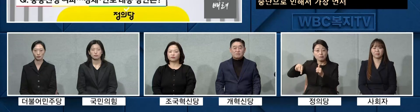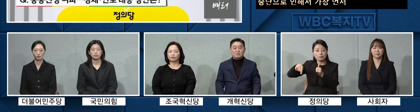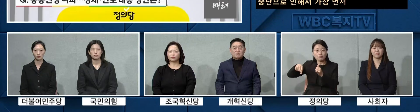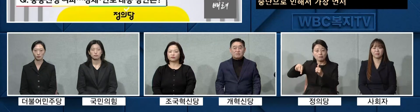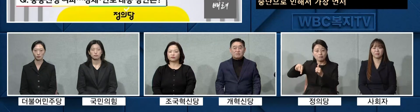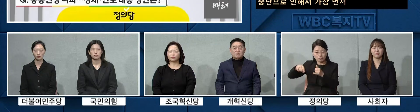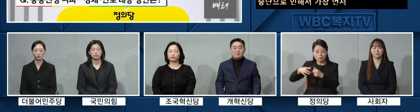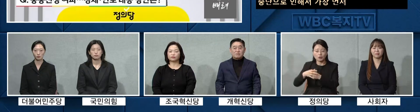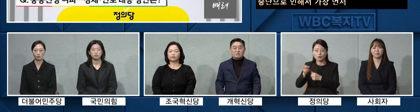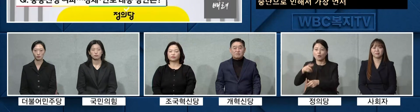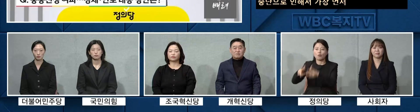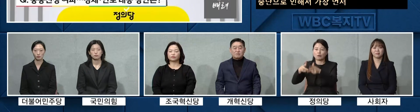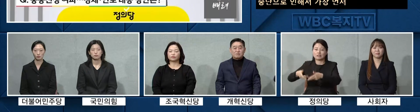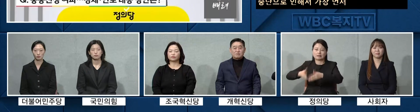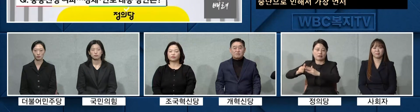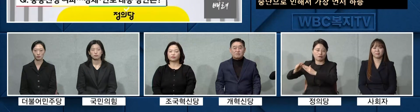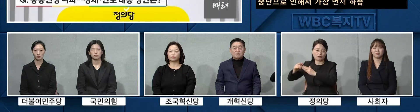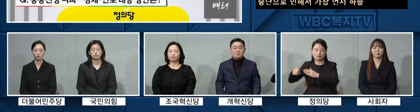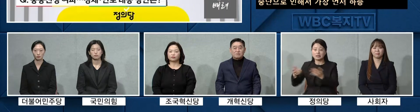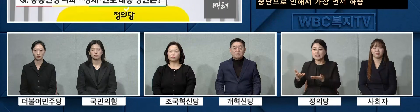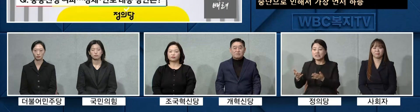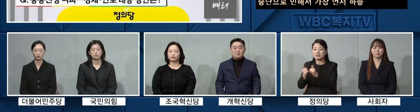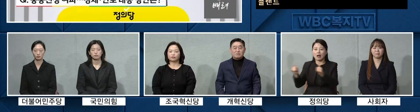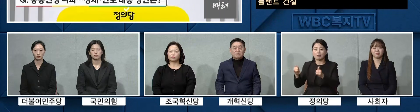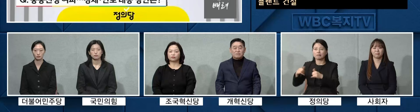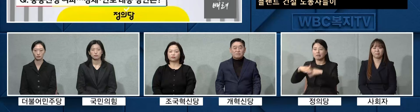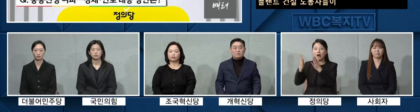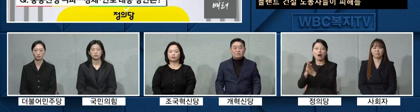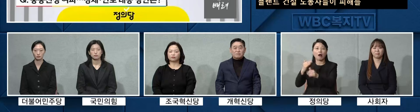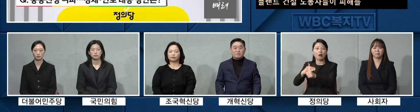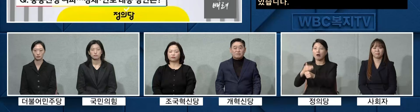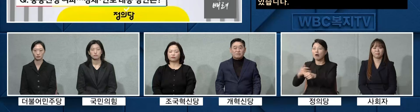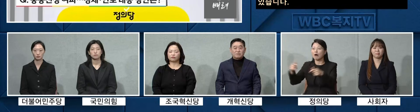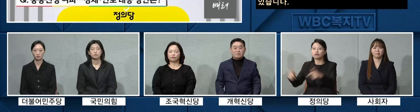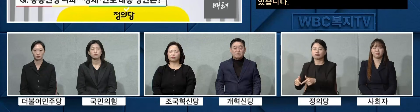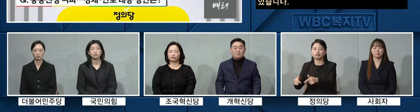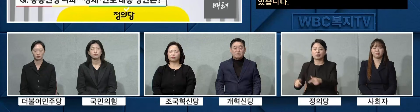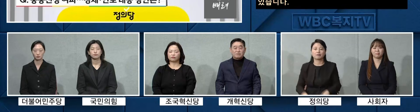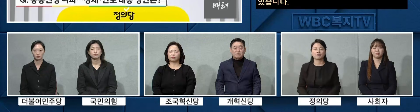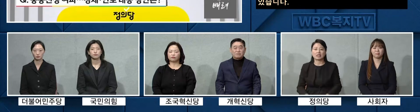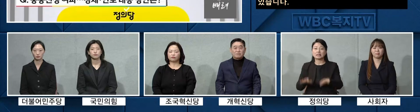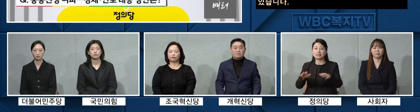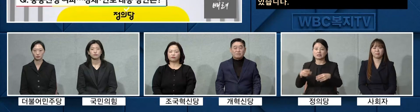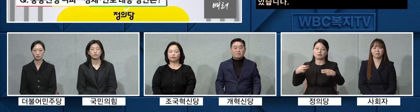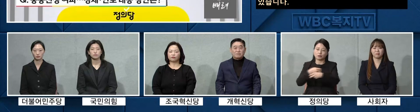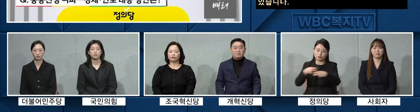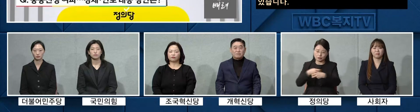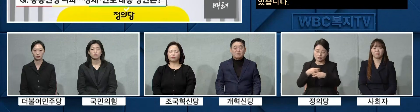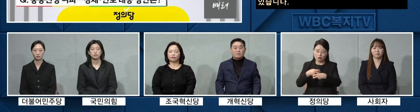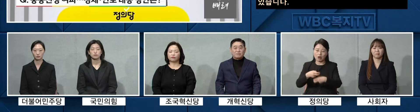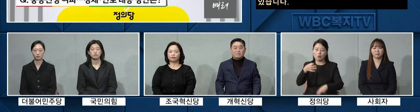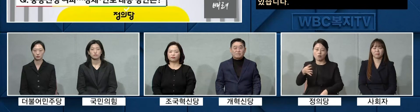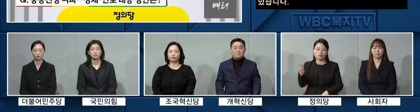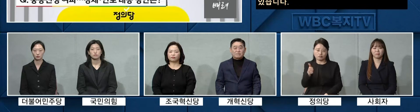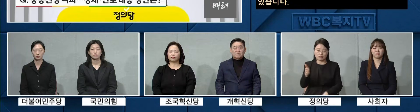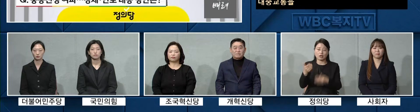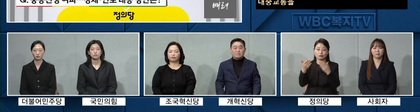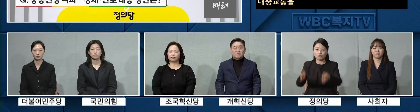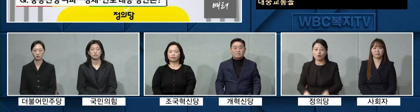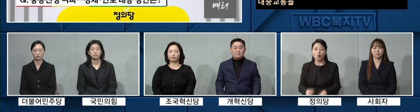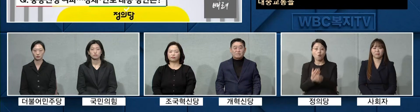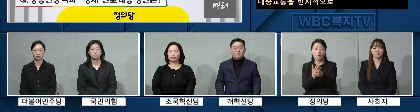플랜트 건설 노동자들이 피해를 입고 있습니다. 대중교통을 한시적으로 무료화하겠습니다.